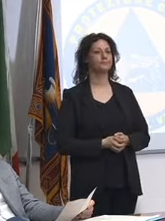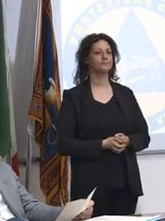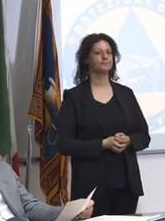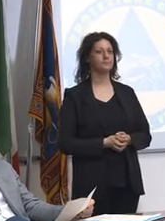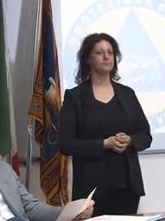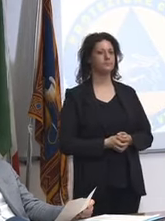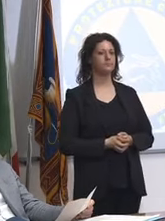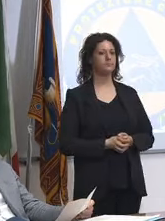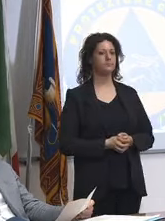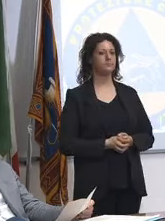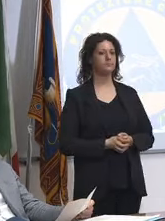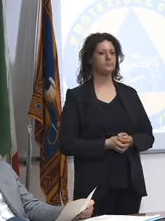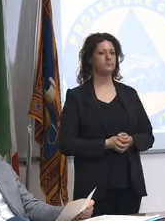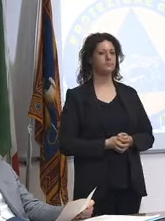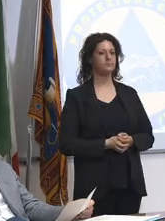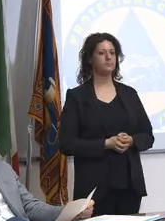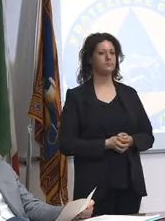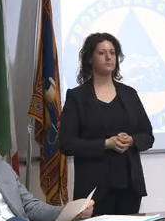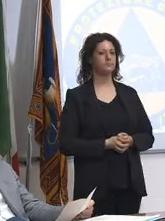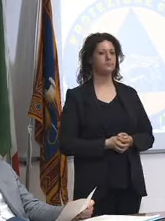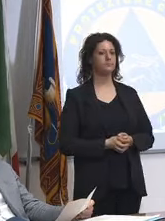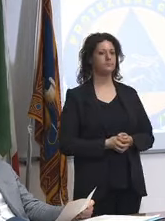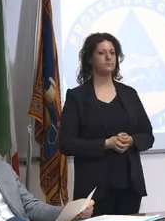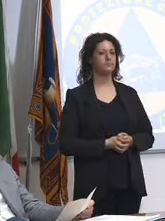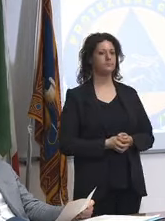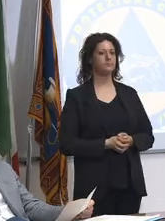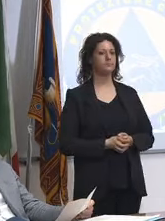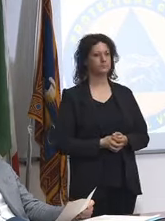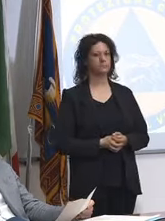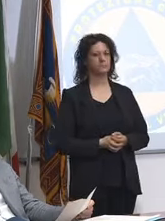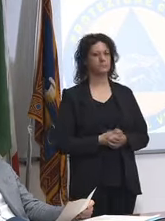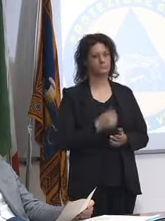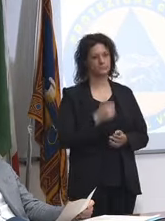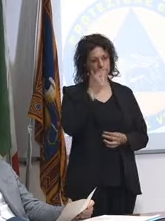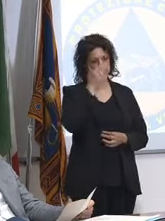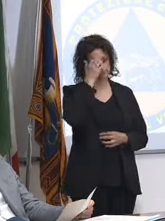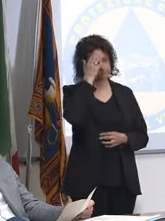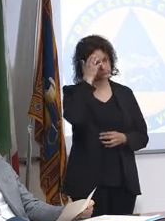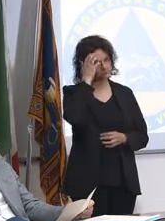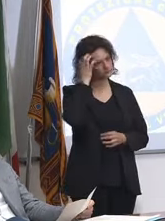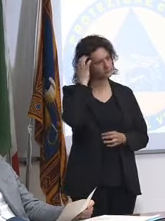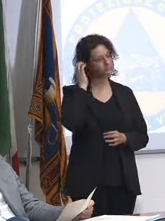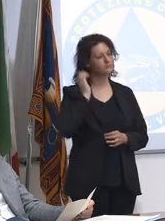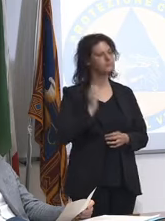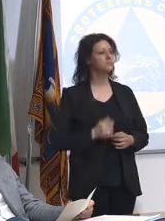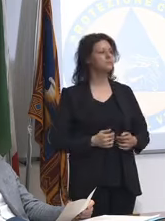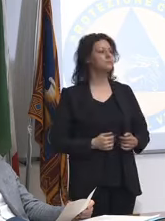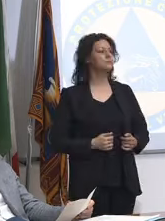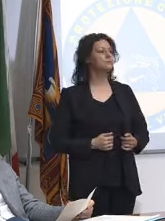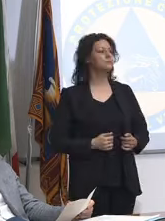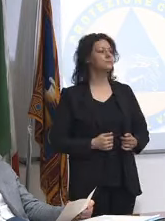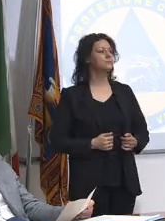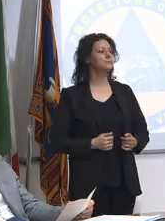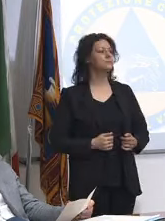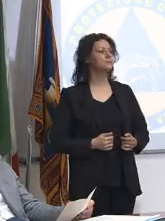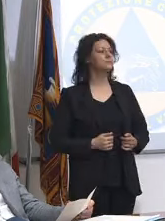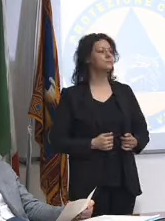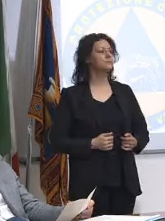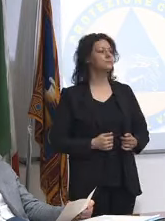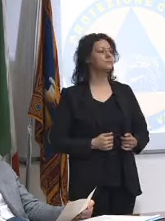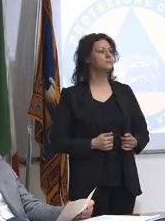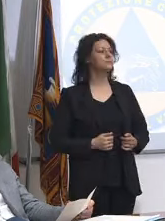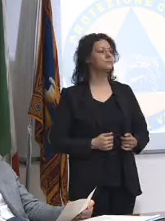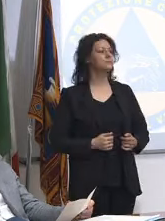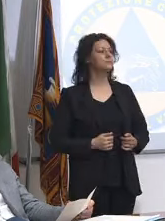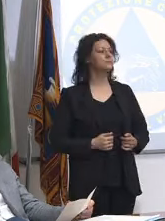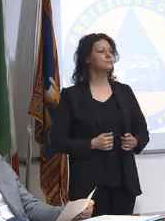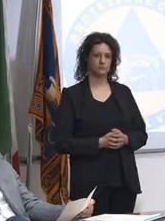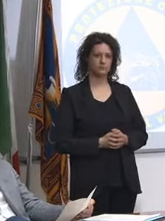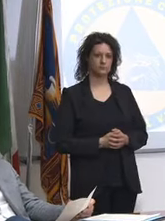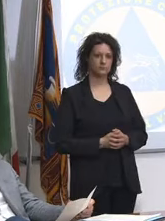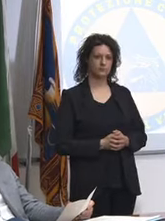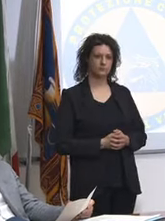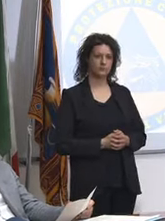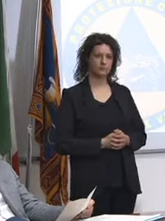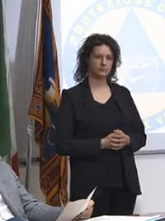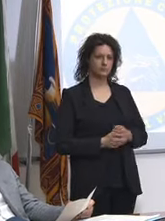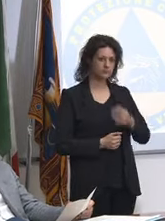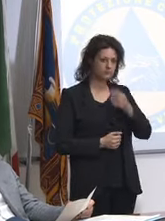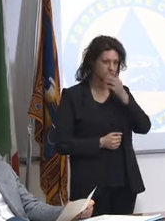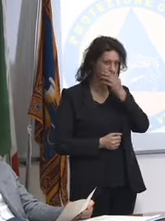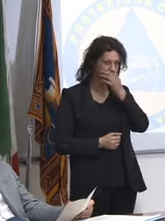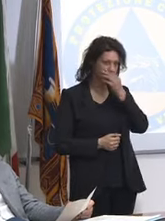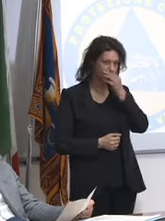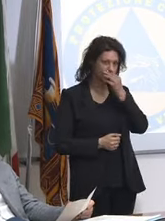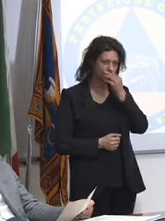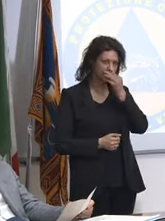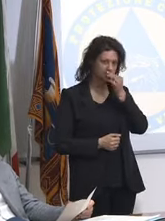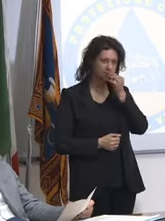torna. Dopo facciamo l'ordinanza, finiamo l'argomento. Parisi Gordic. Sì, io veramente avrei